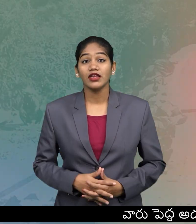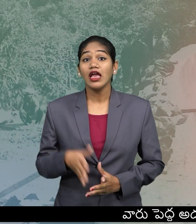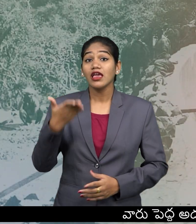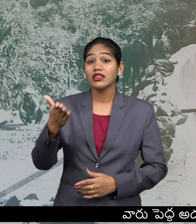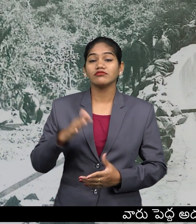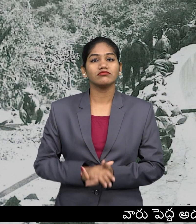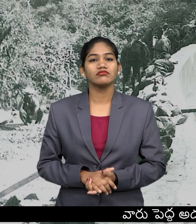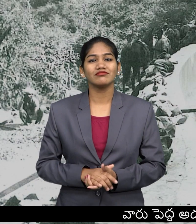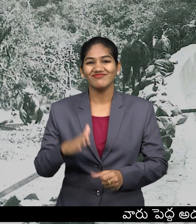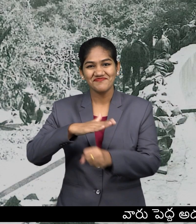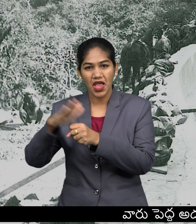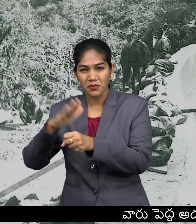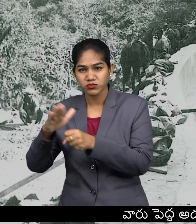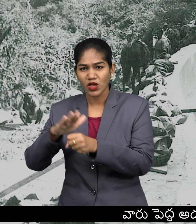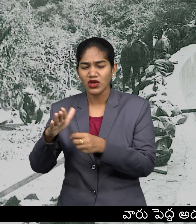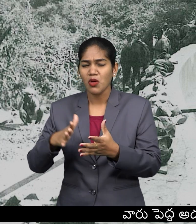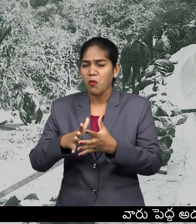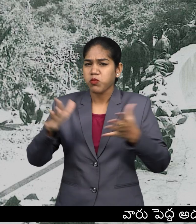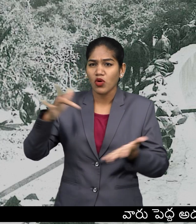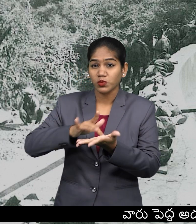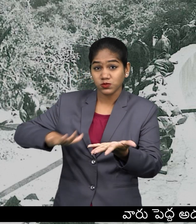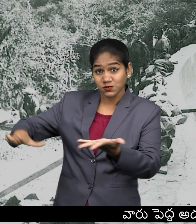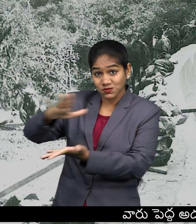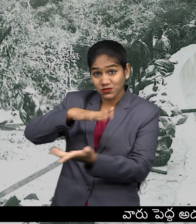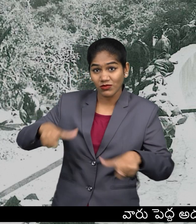వారు పెద్ద అడవులను కత్తిరించలేదు,